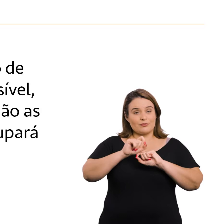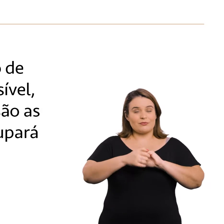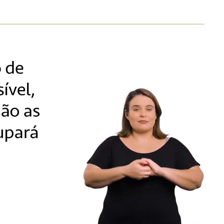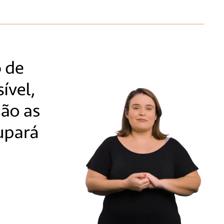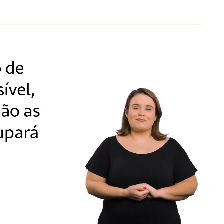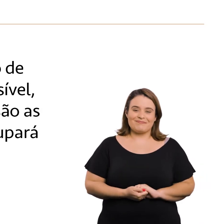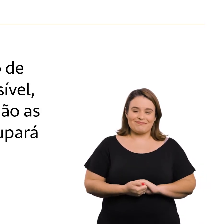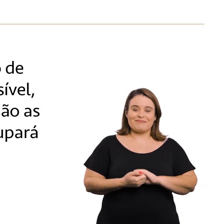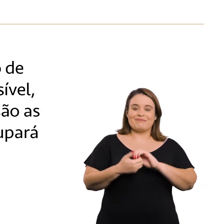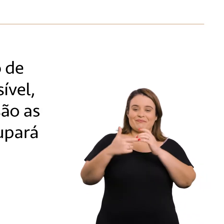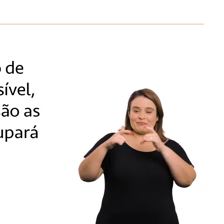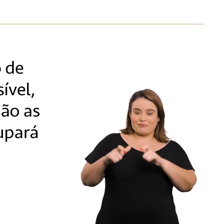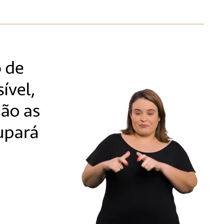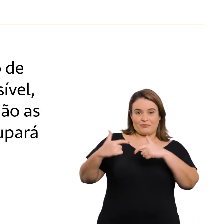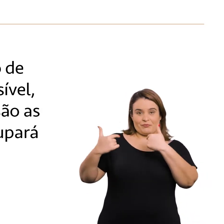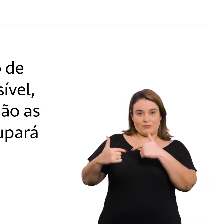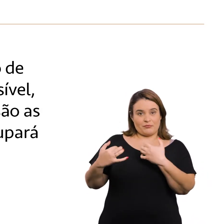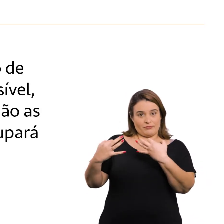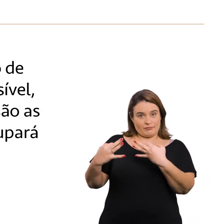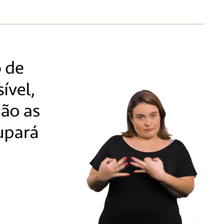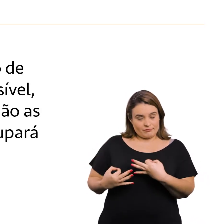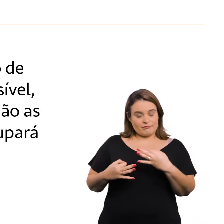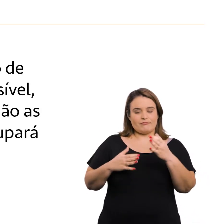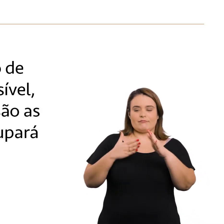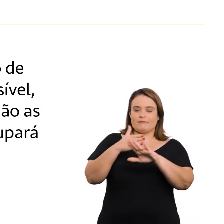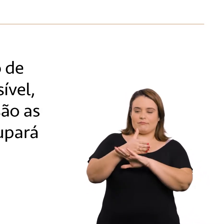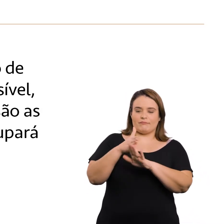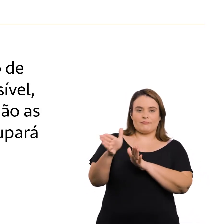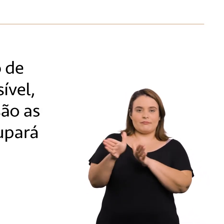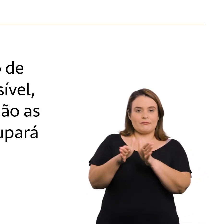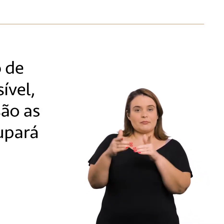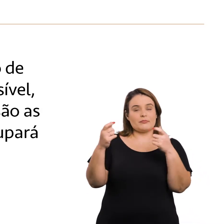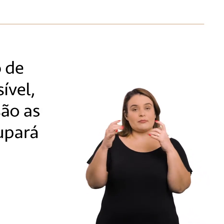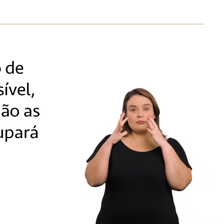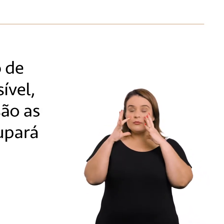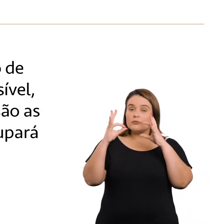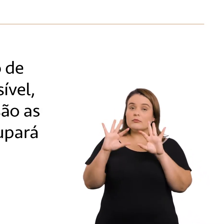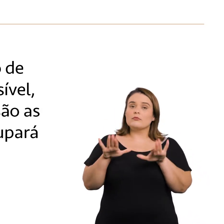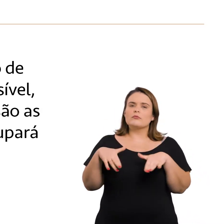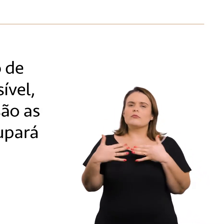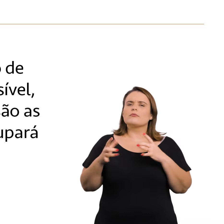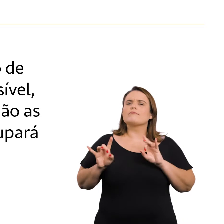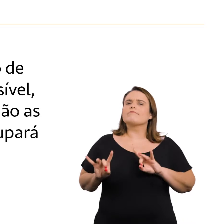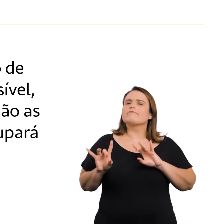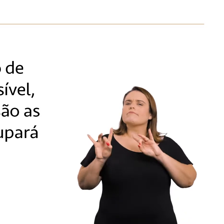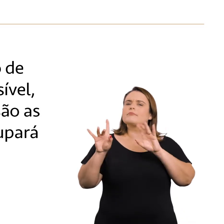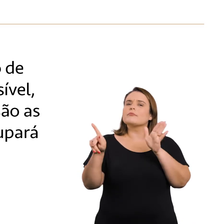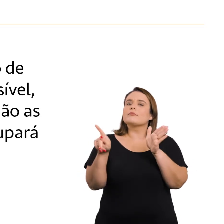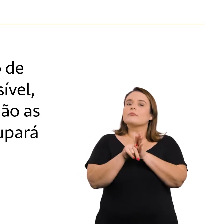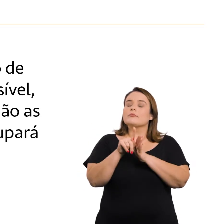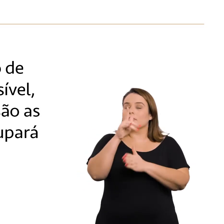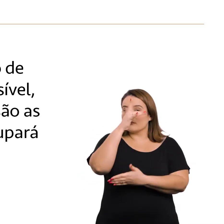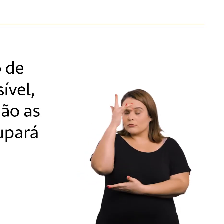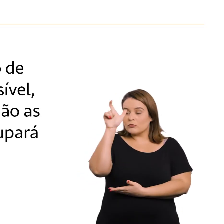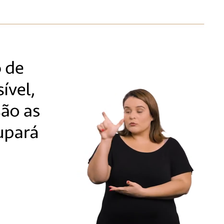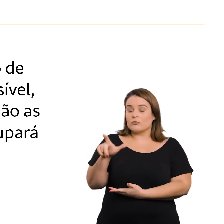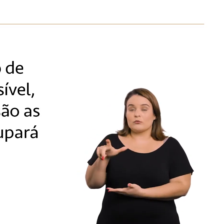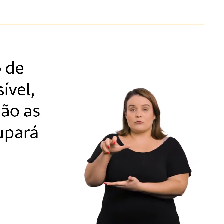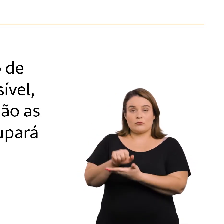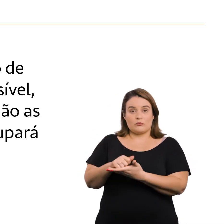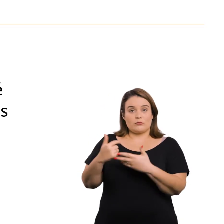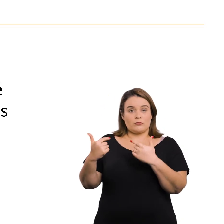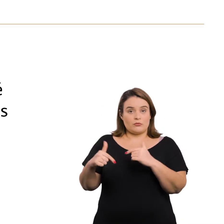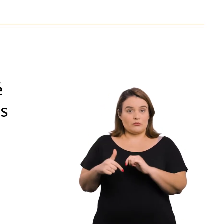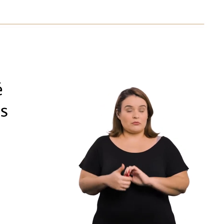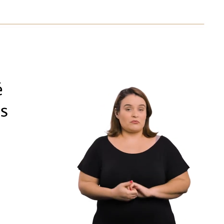para tornar um posto de trabalho efetivamente acessível, deve-se atentar para quais são as especificidades de quem ocupará este